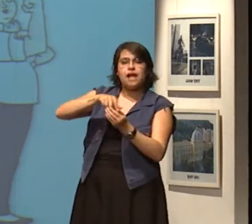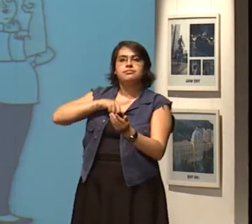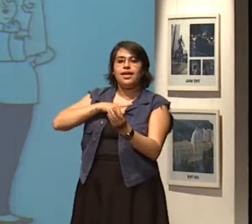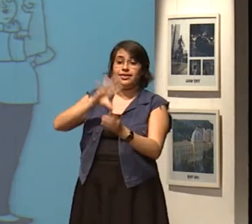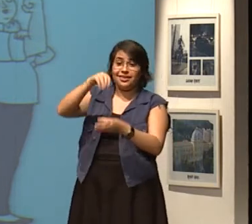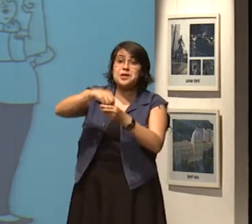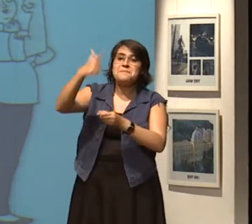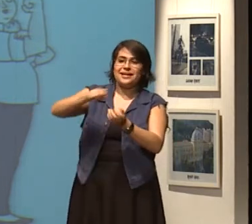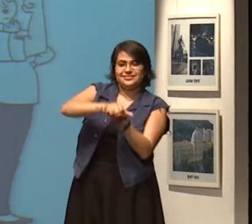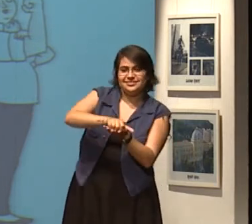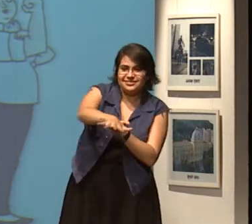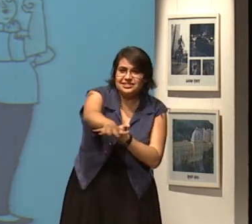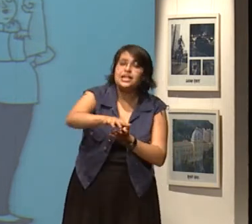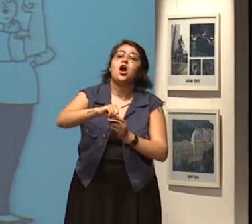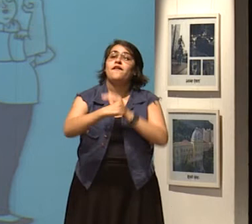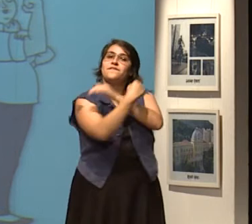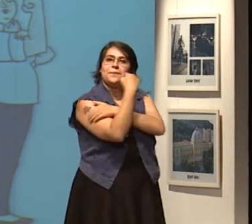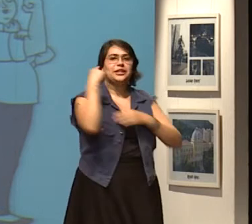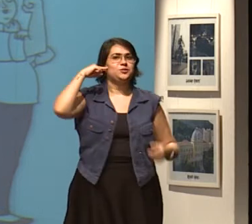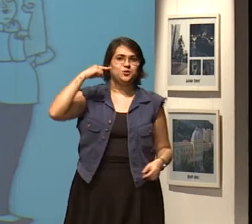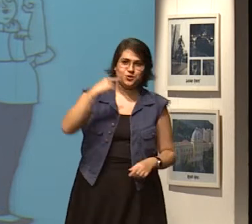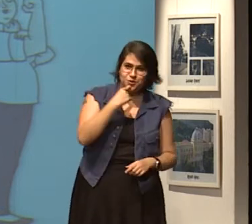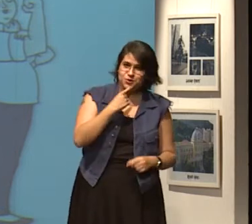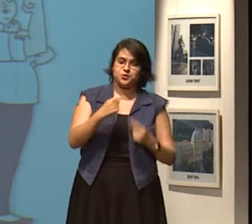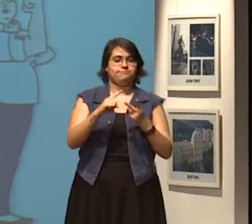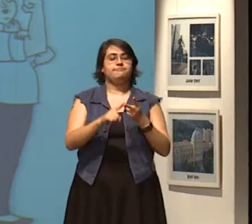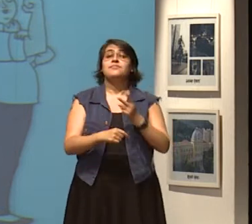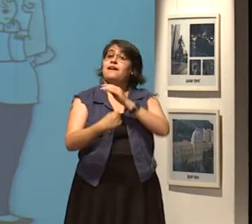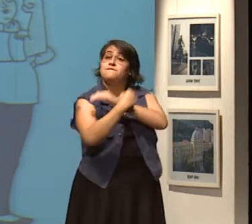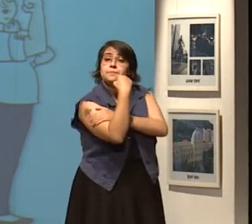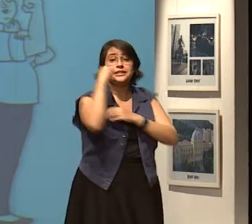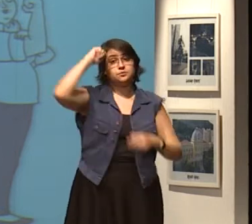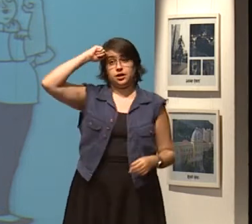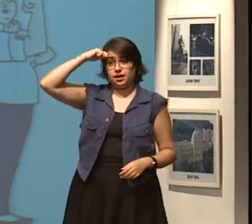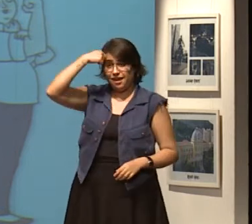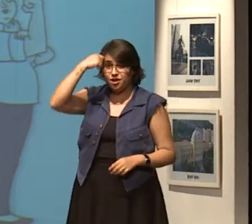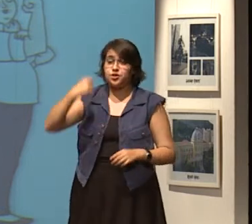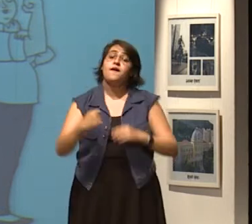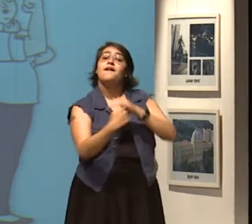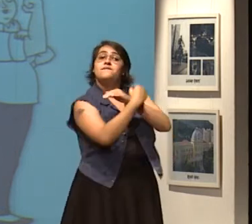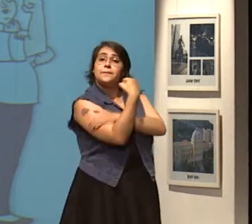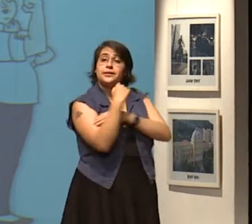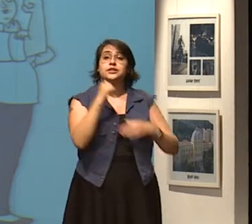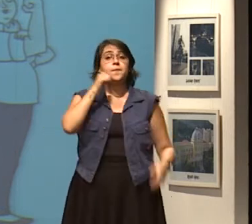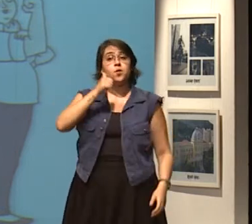Mas todos eles, e dentro deles, tem outras vertentes: feminismo da